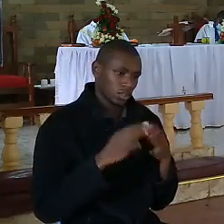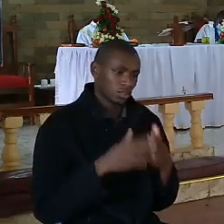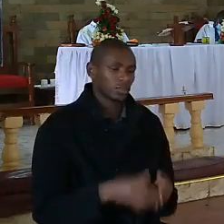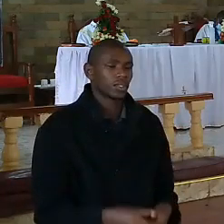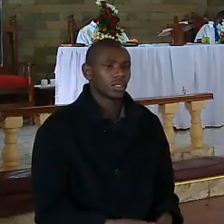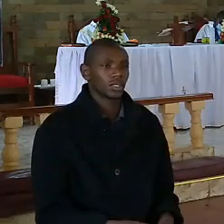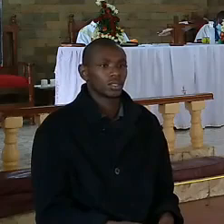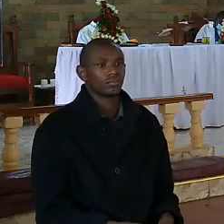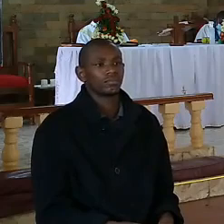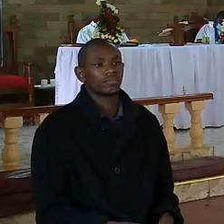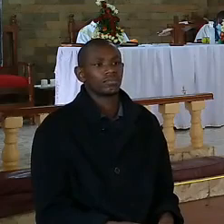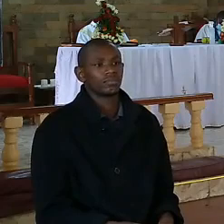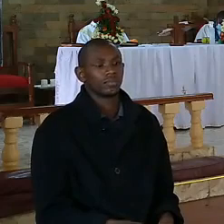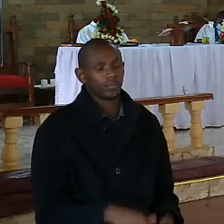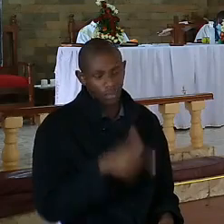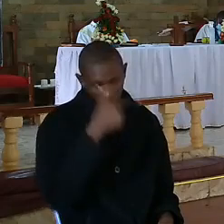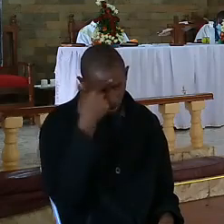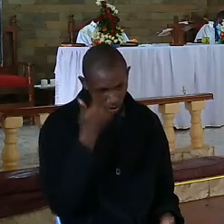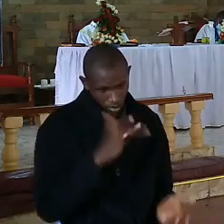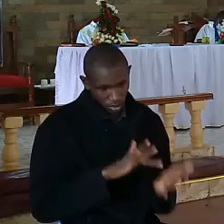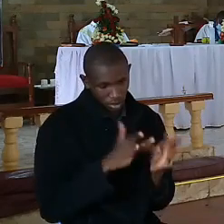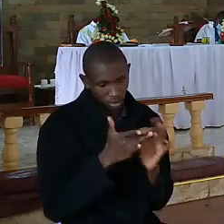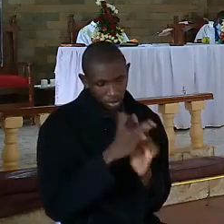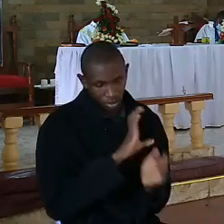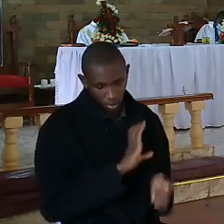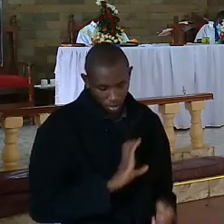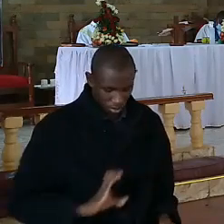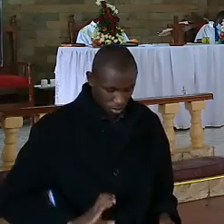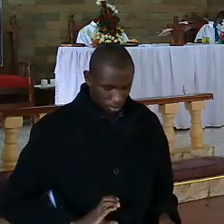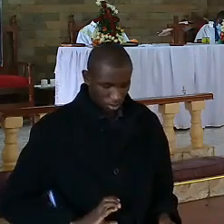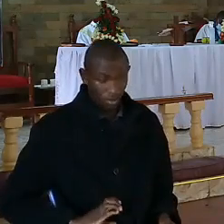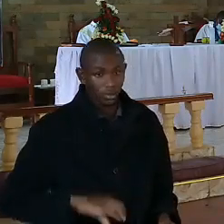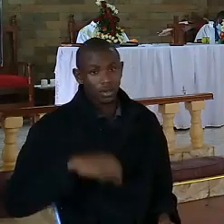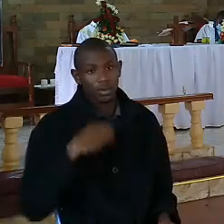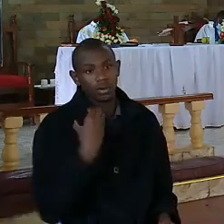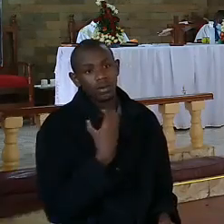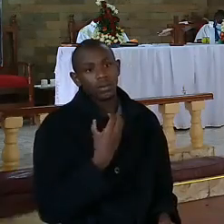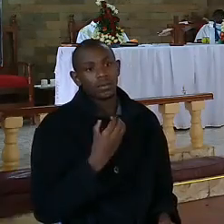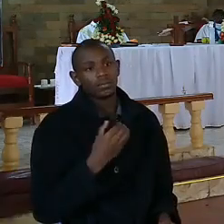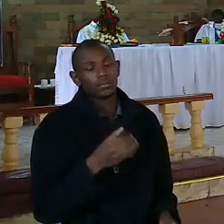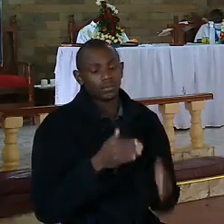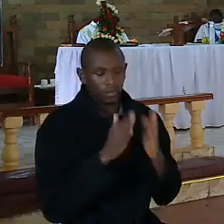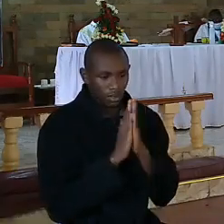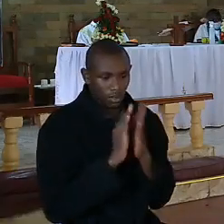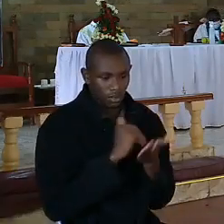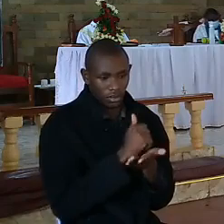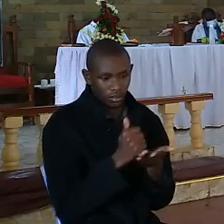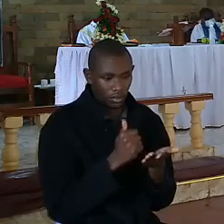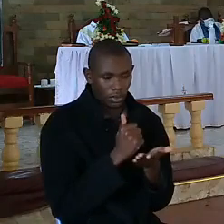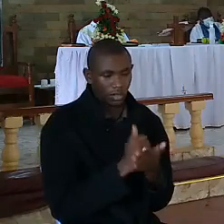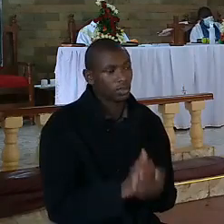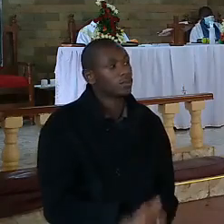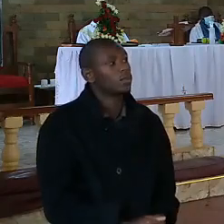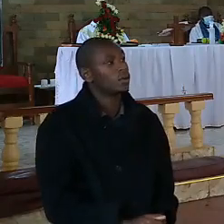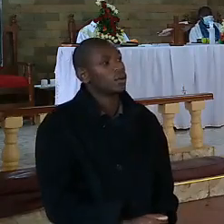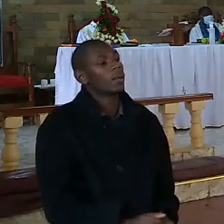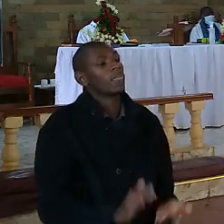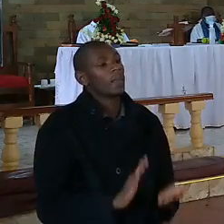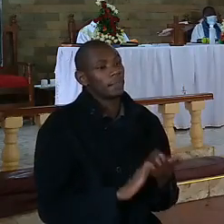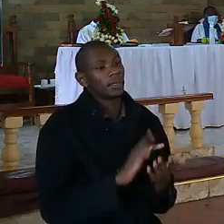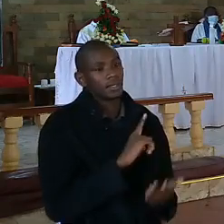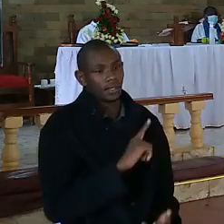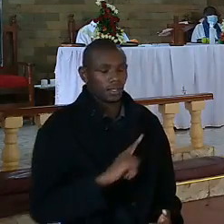ngoro-ini ciitu. Ni undu wake Jesu Kristu mwathani witu twahoya. Amen. Mwathani agocwo. Bwana